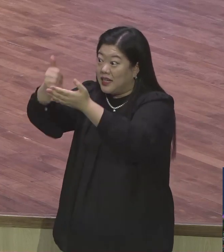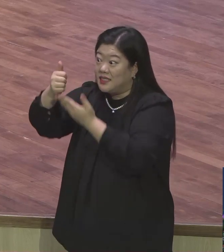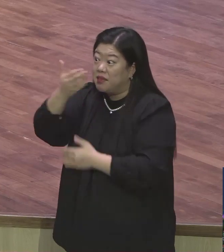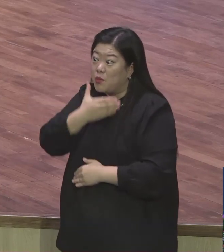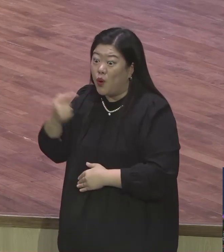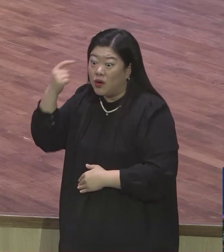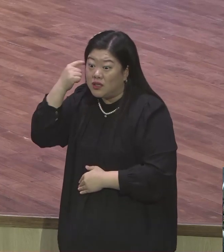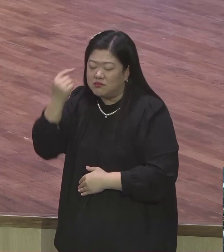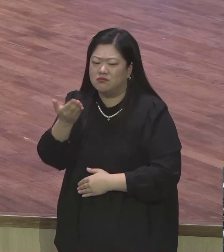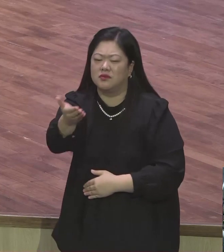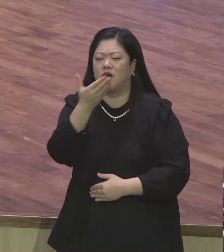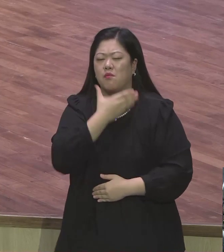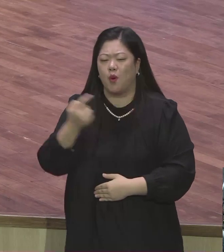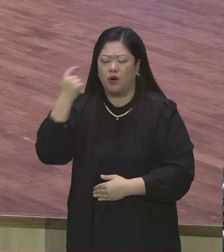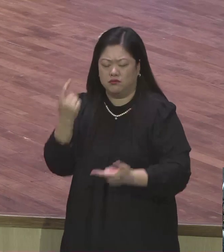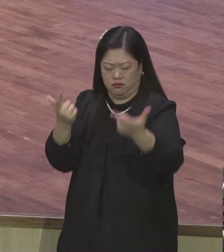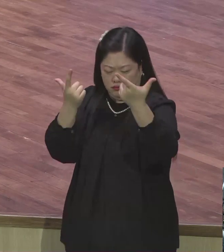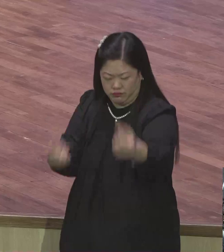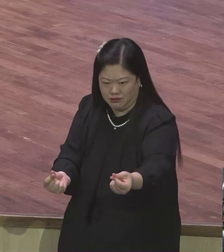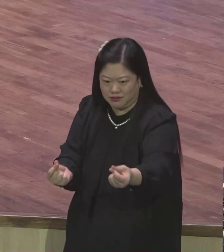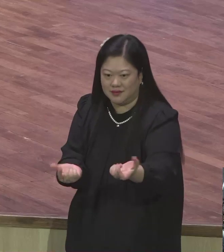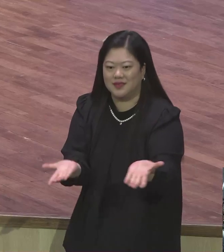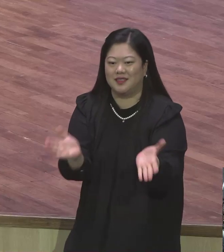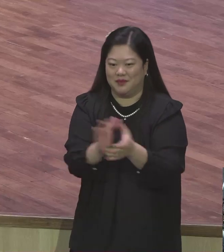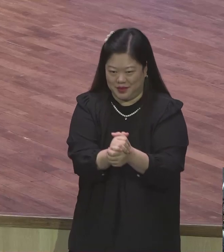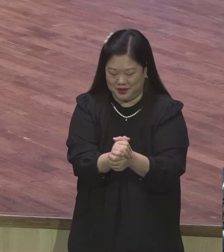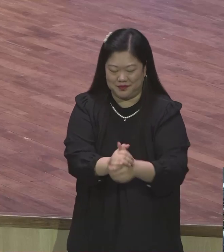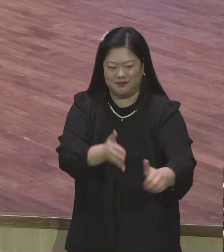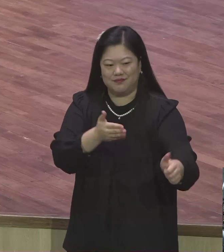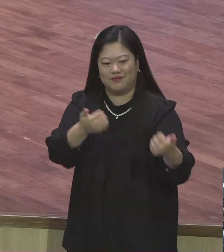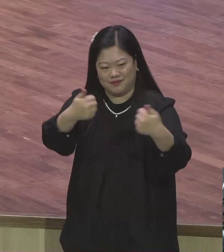성도님의 복음입니다.